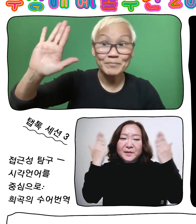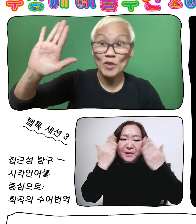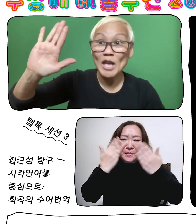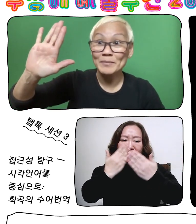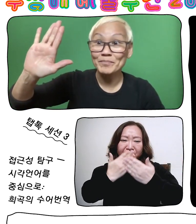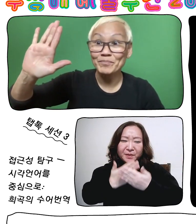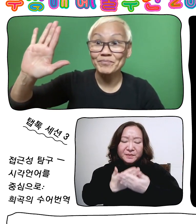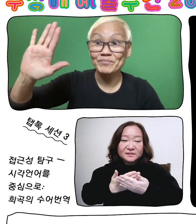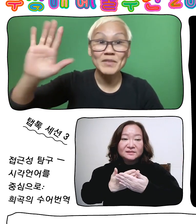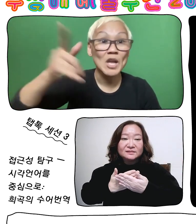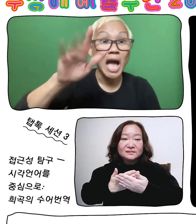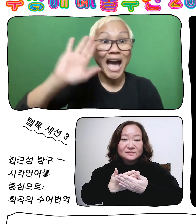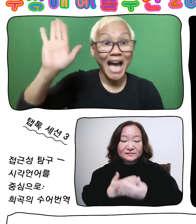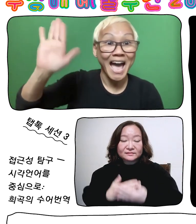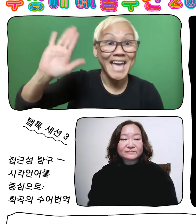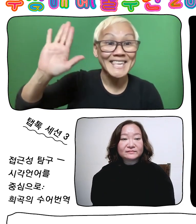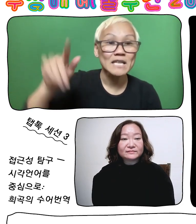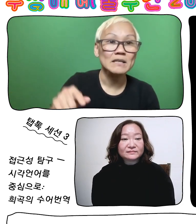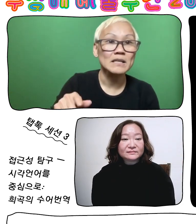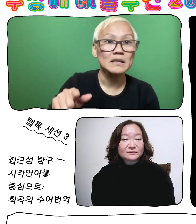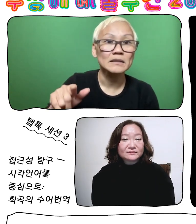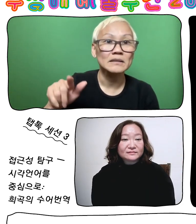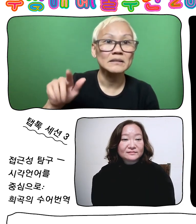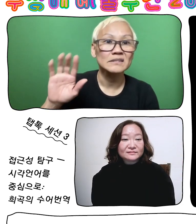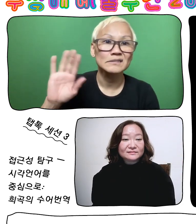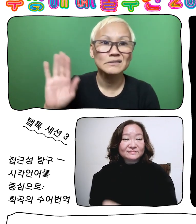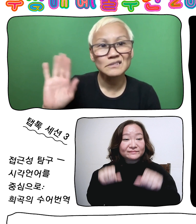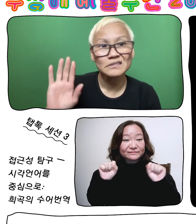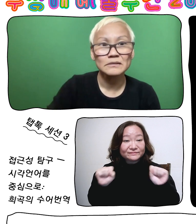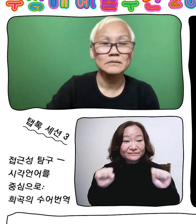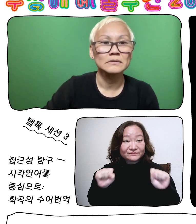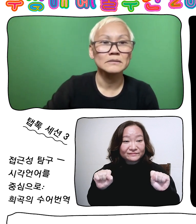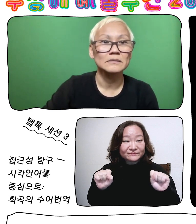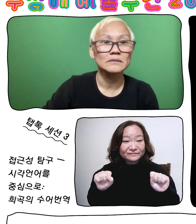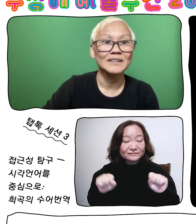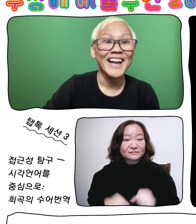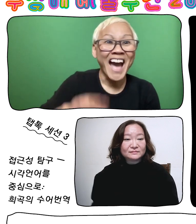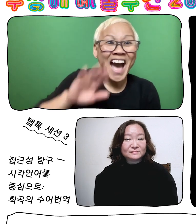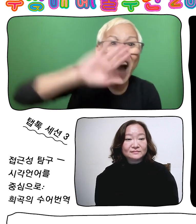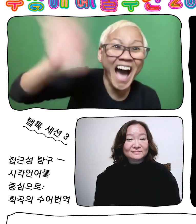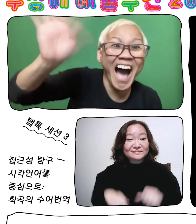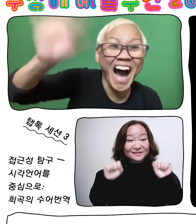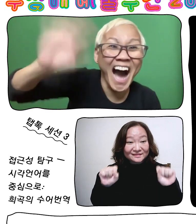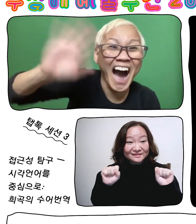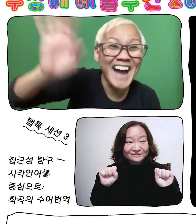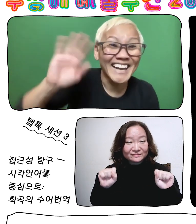인사 또한 반가운 정도에 따라 표정에 의해 의미가 좌우됩니다.